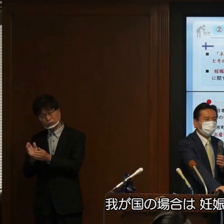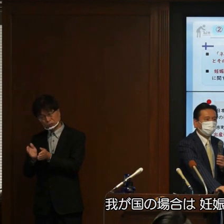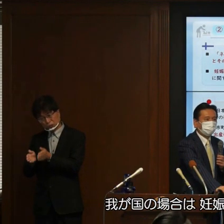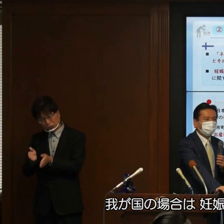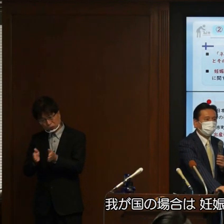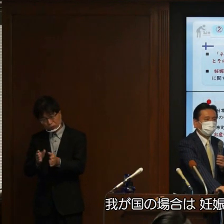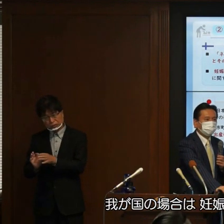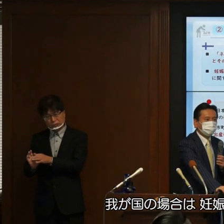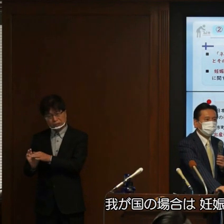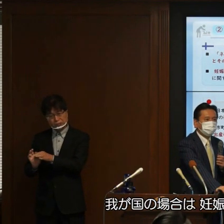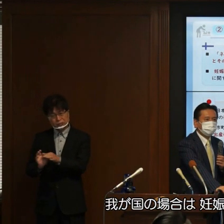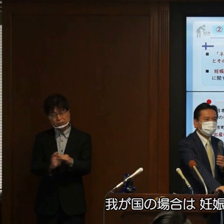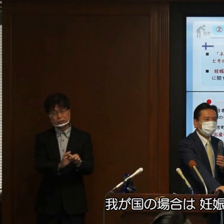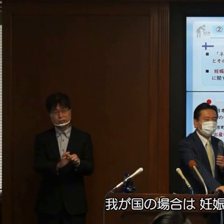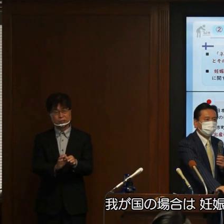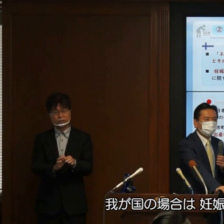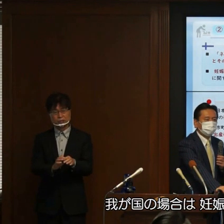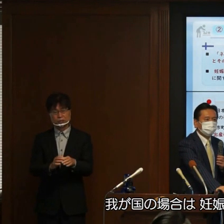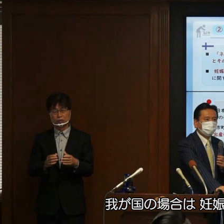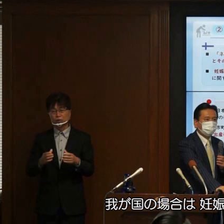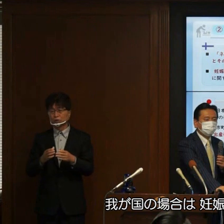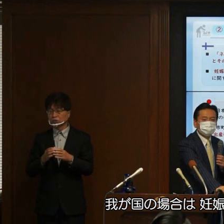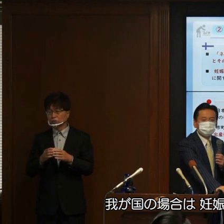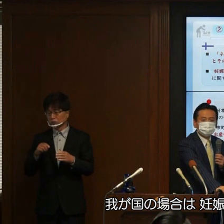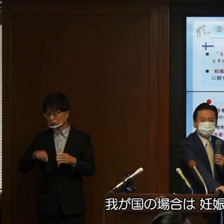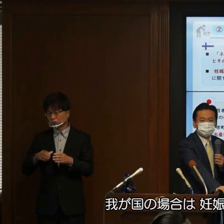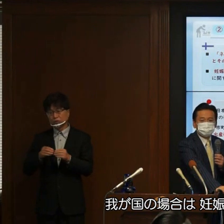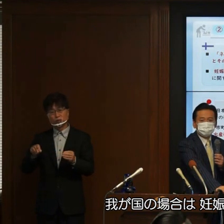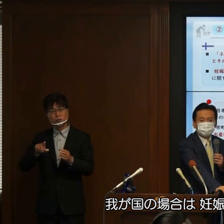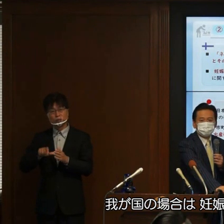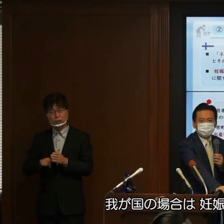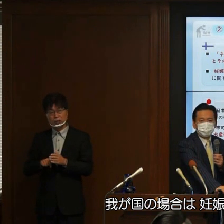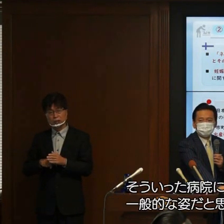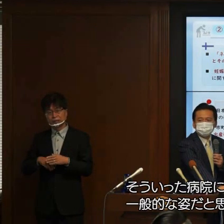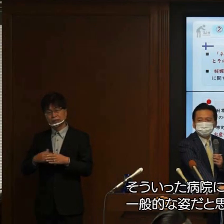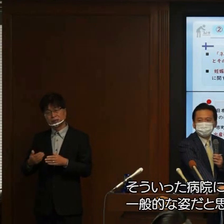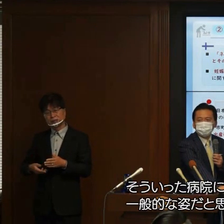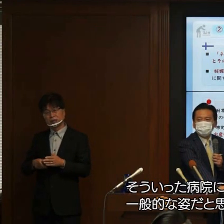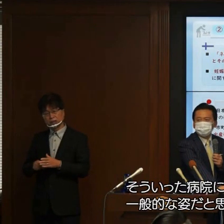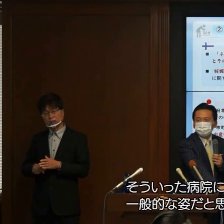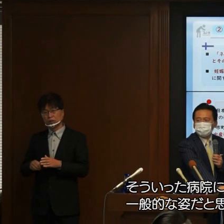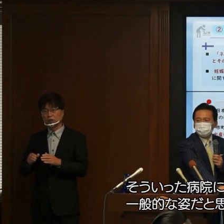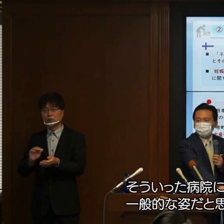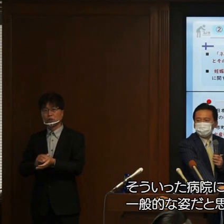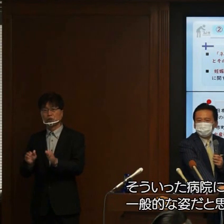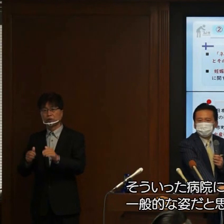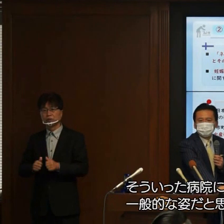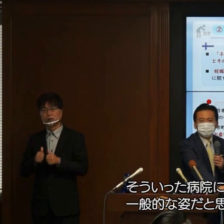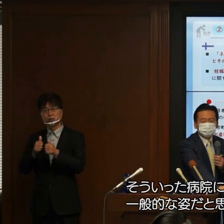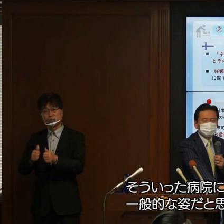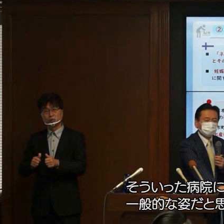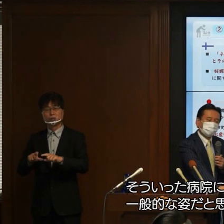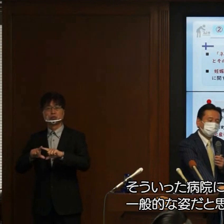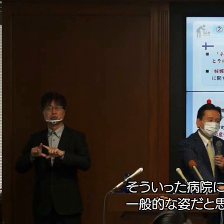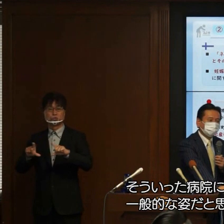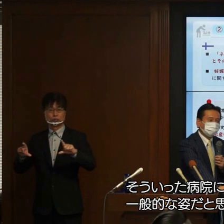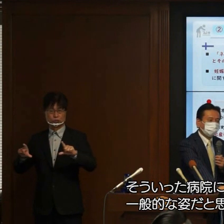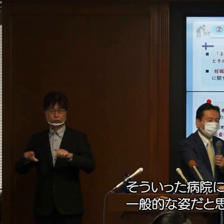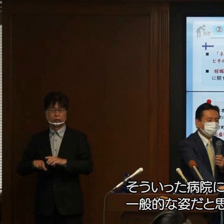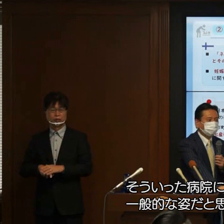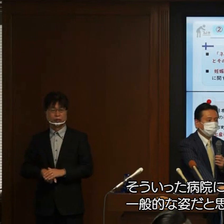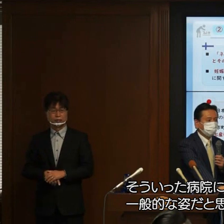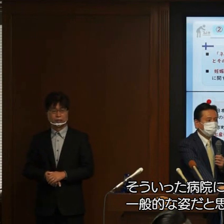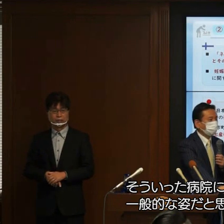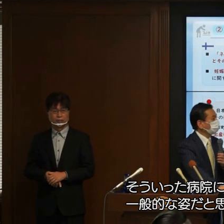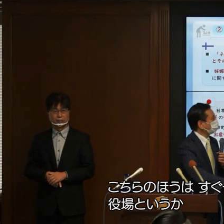我が国の場合は妊娠して、産婦人婦人科だとか、そういった病院に行くっていうのが一般的な姿